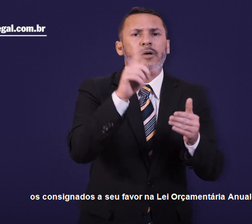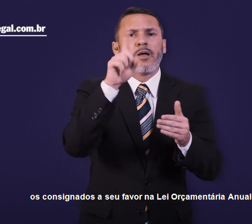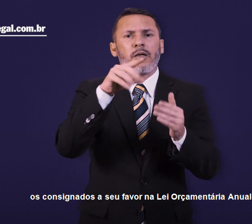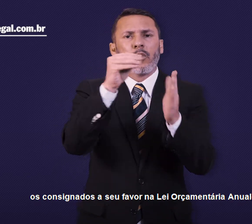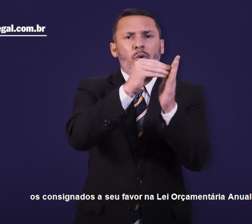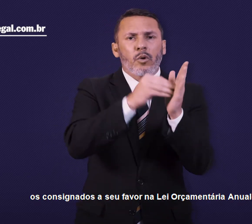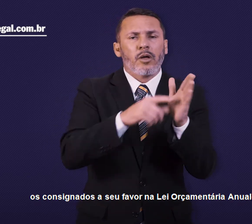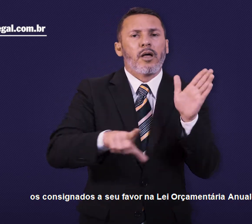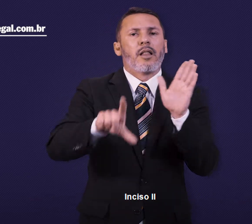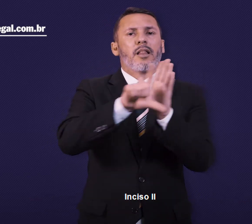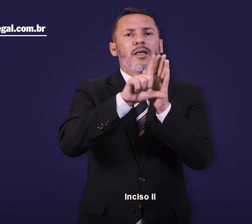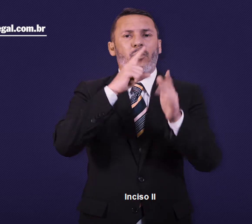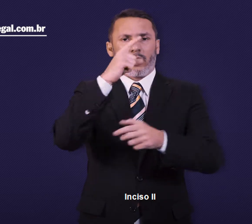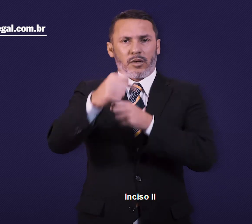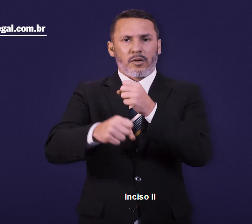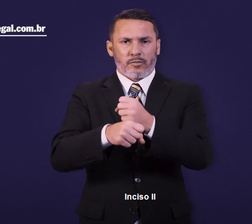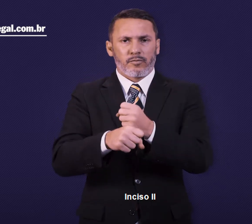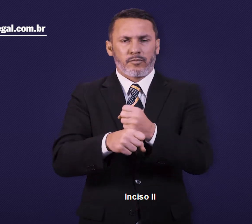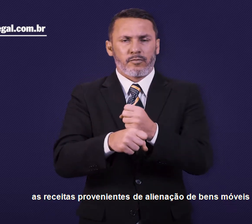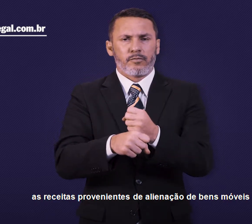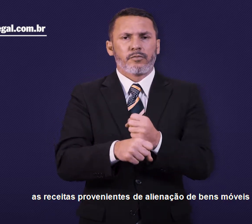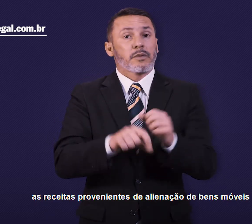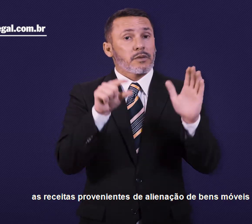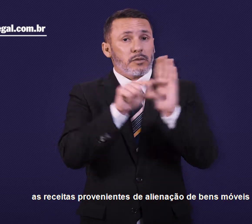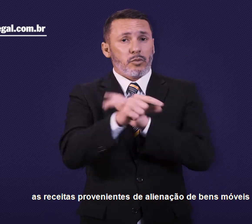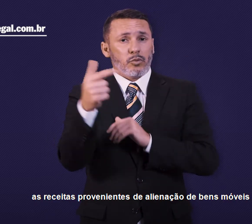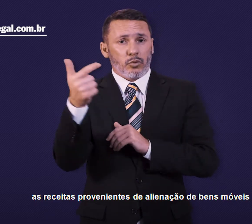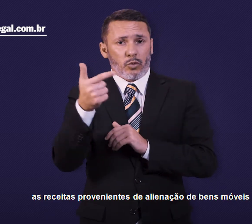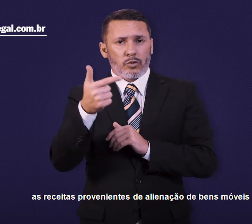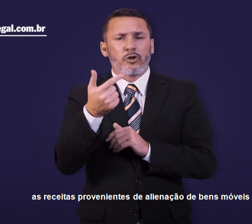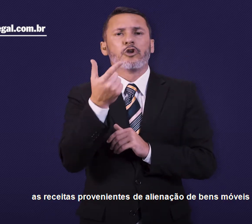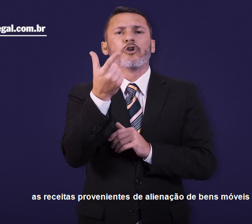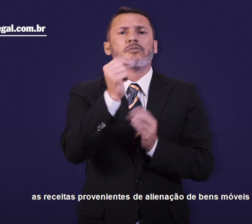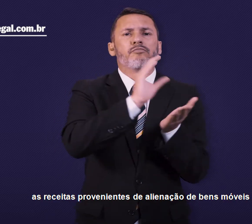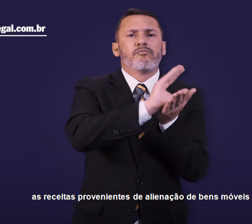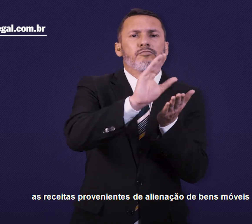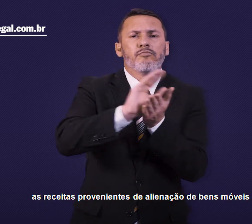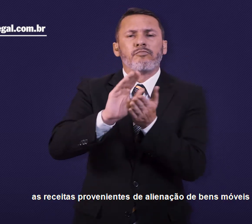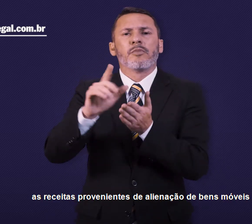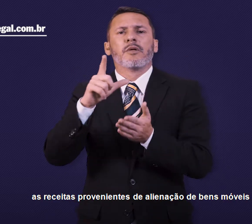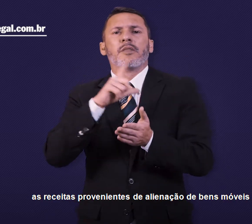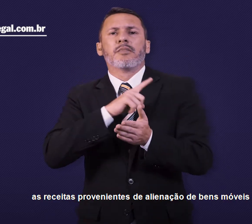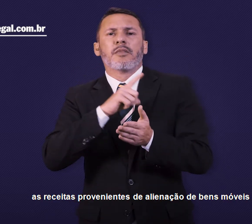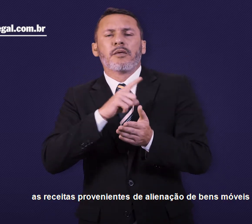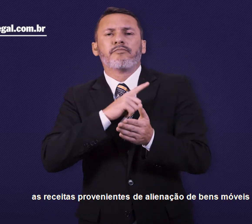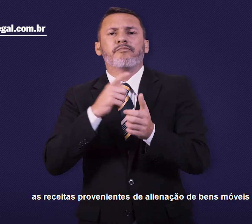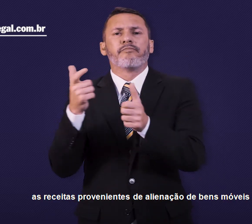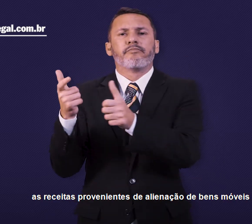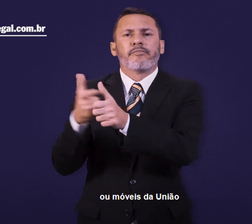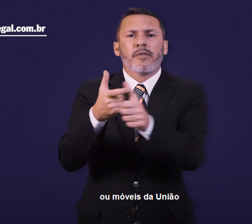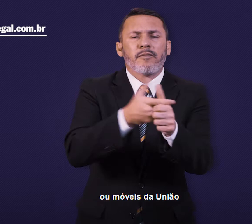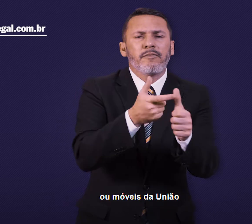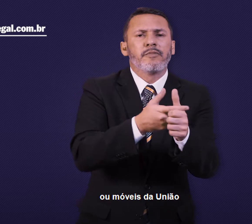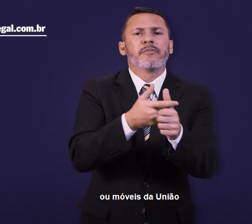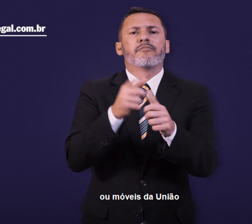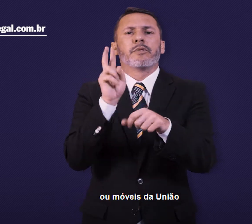Orçamentária Anual. Inciso 2. As receitas provenientes de alienação de bens móveis ou imóveis da